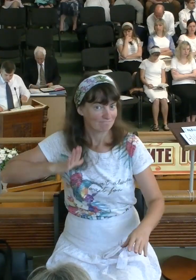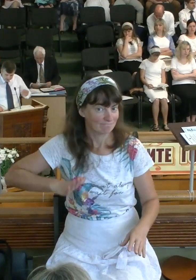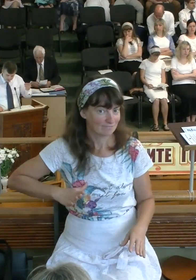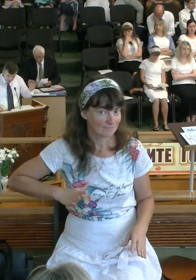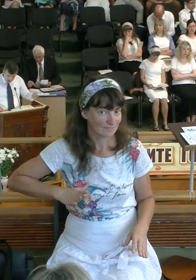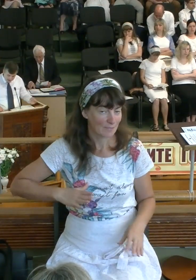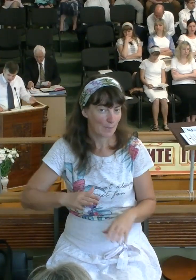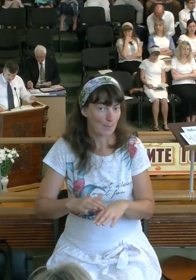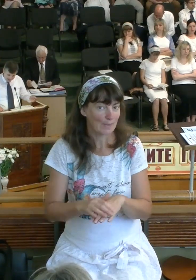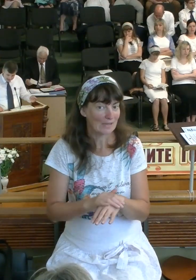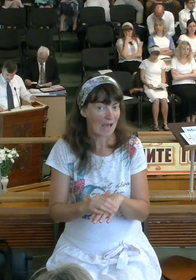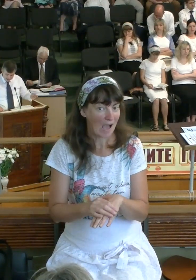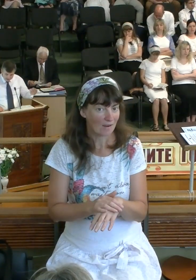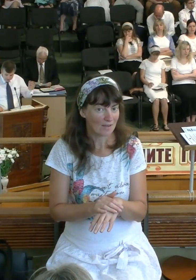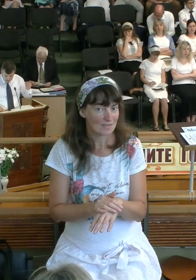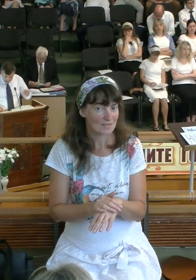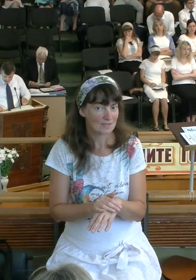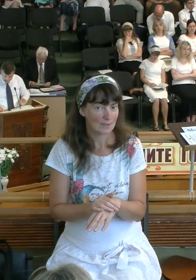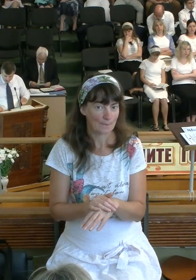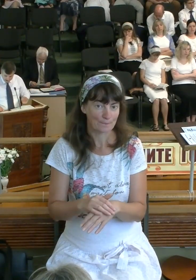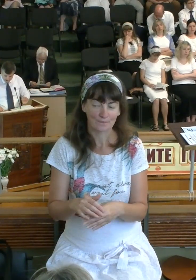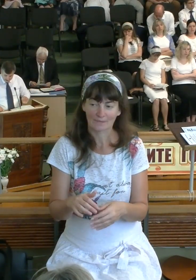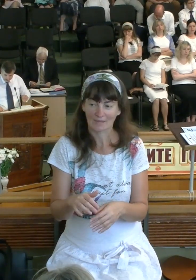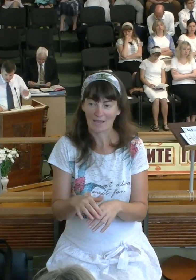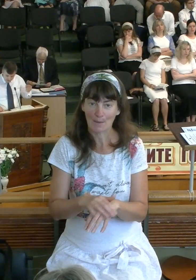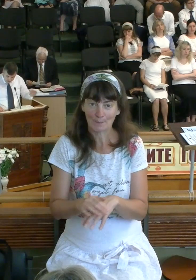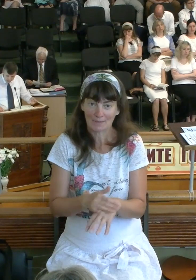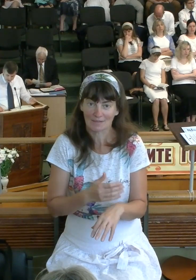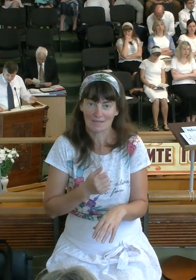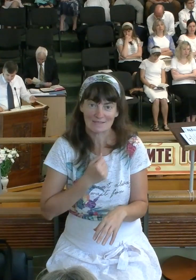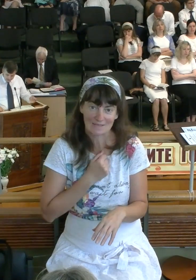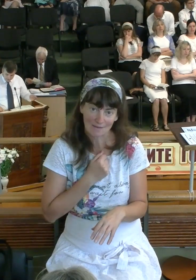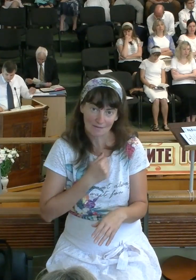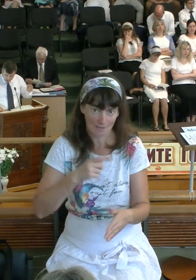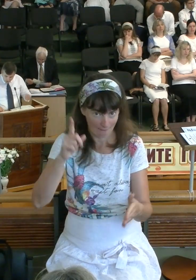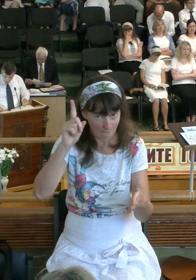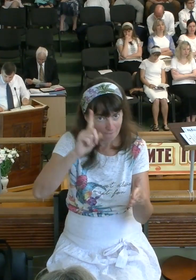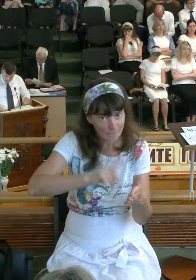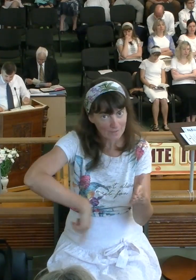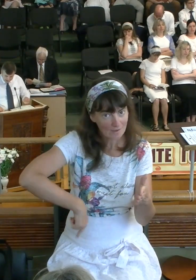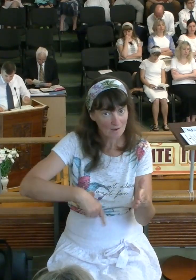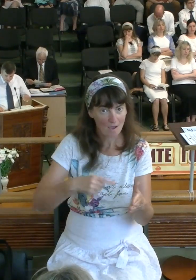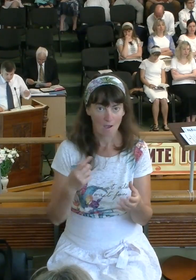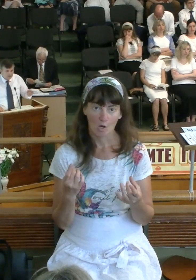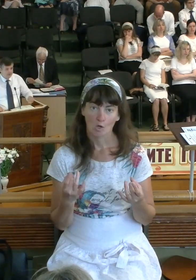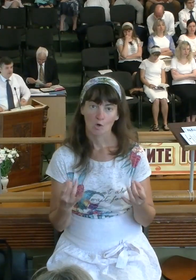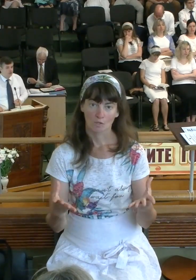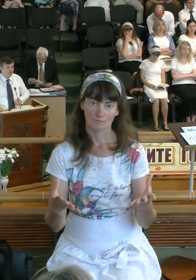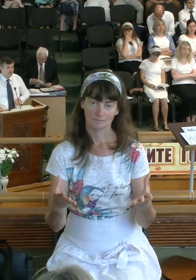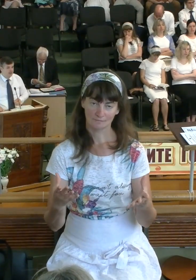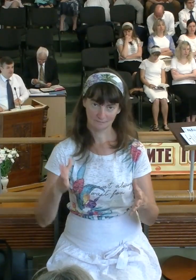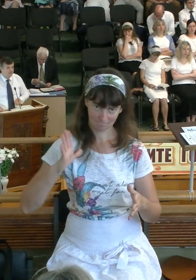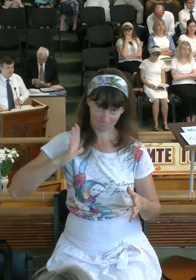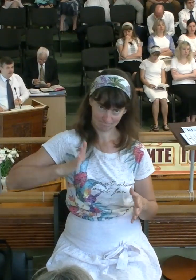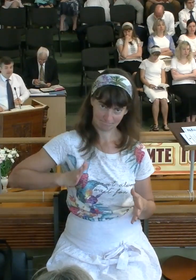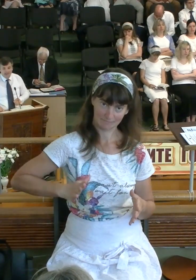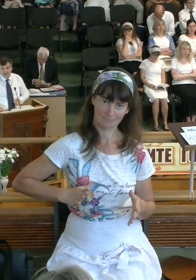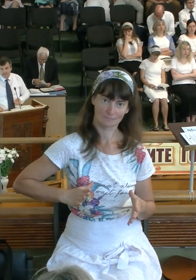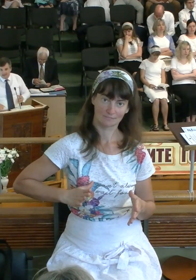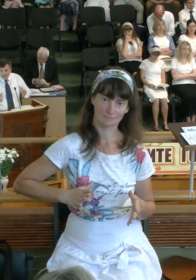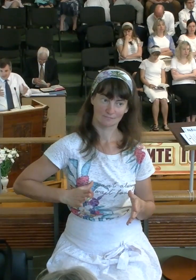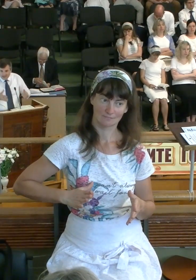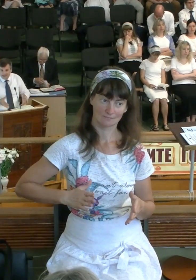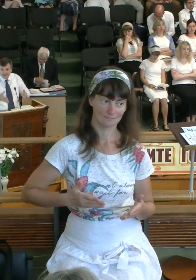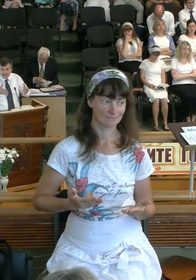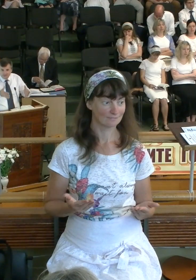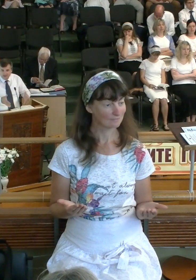долготерпение, благость, милосердие, вера, кротость, воздержание. Вы